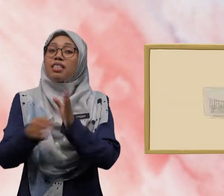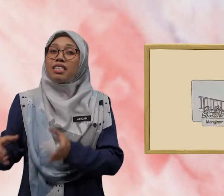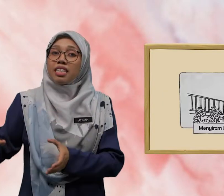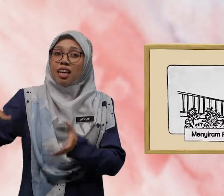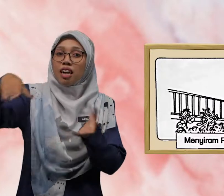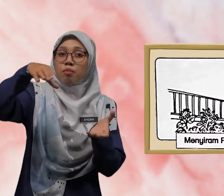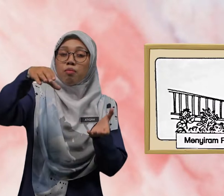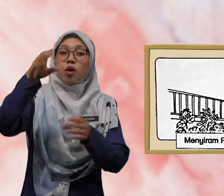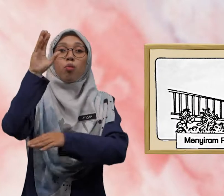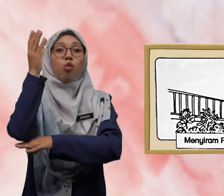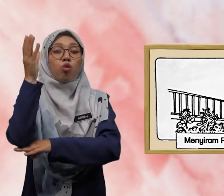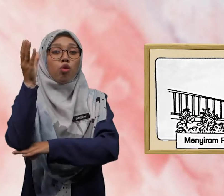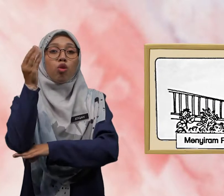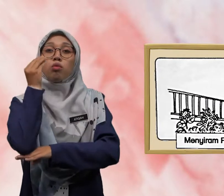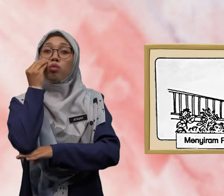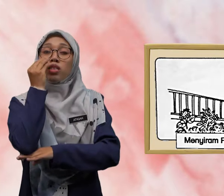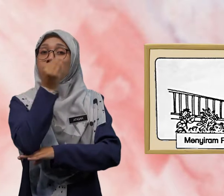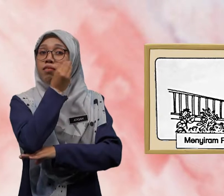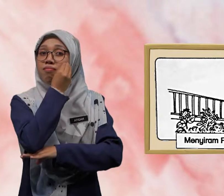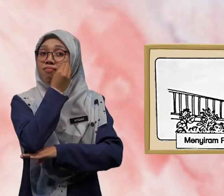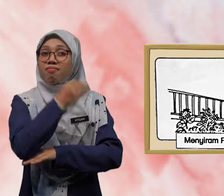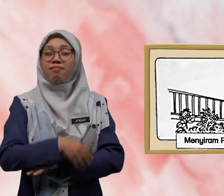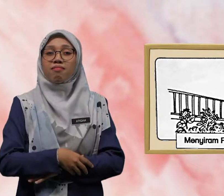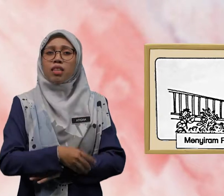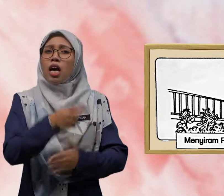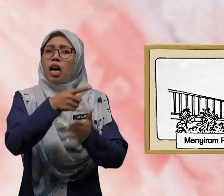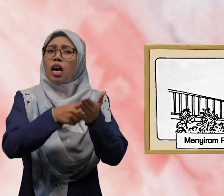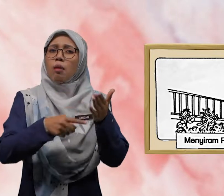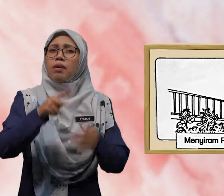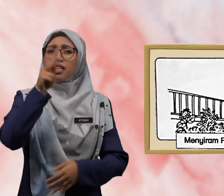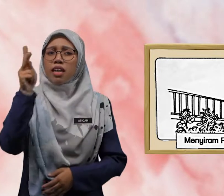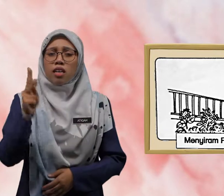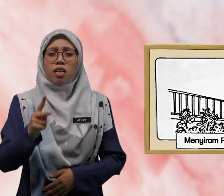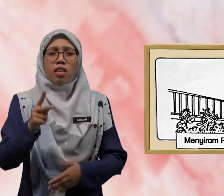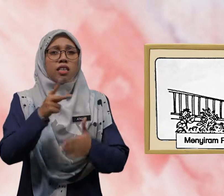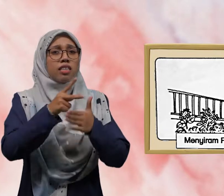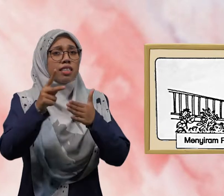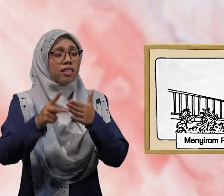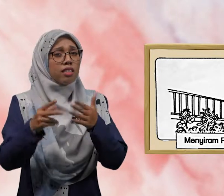menyiram pupuk bunga apakah kesannya